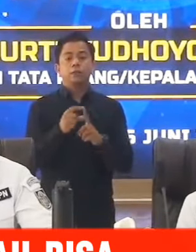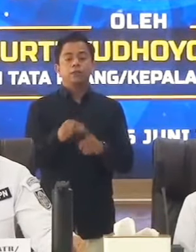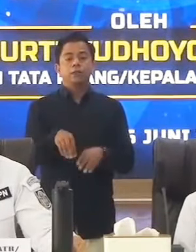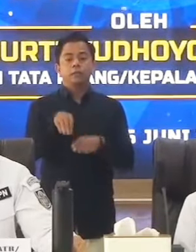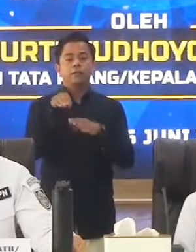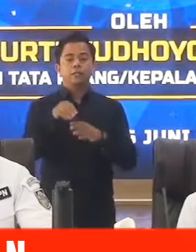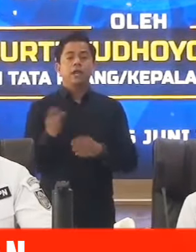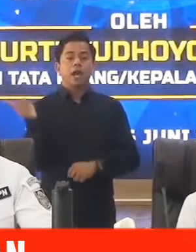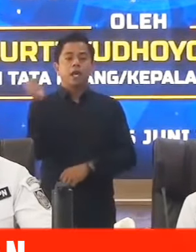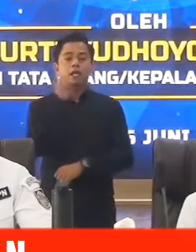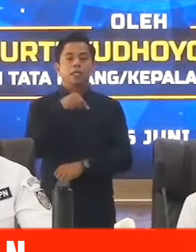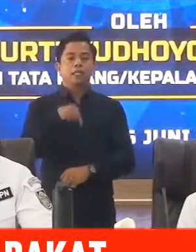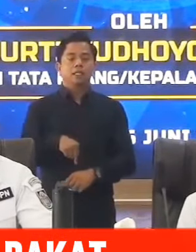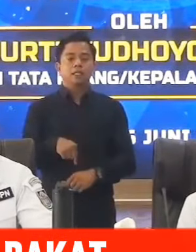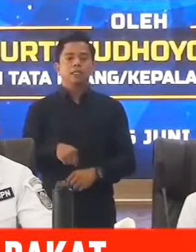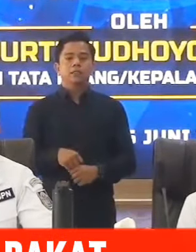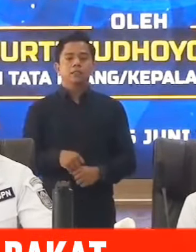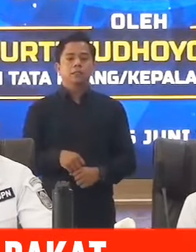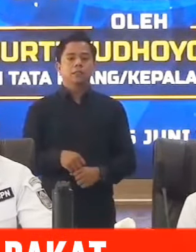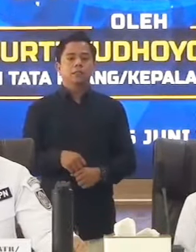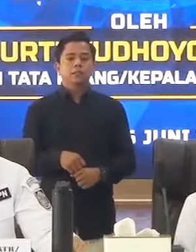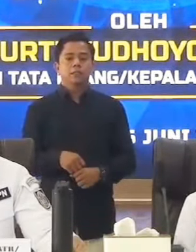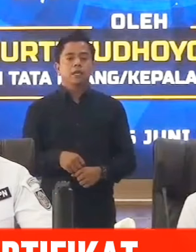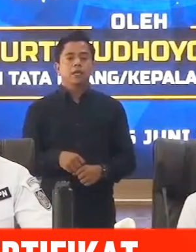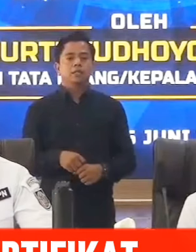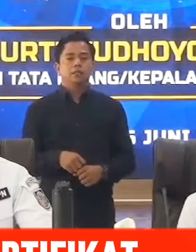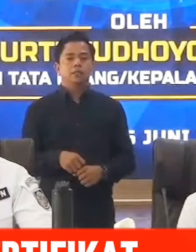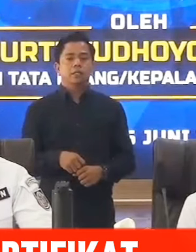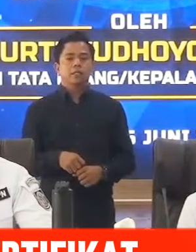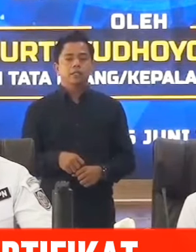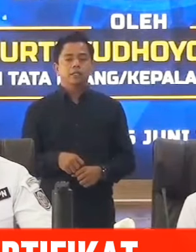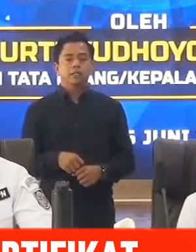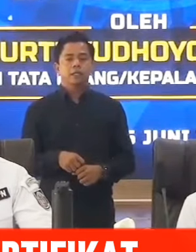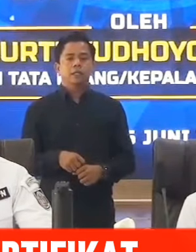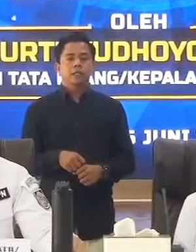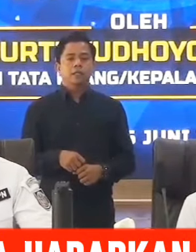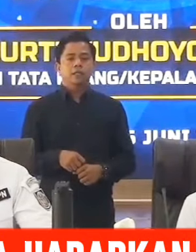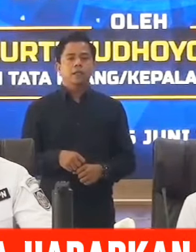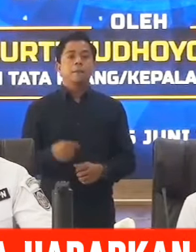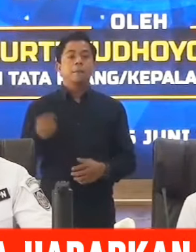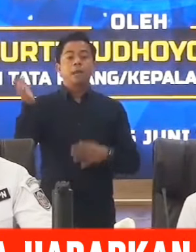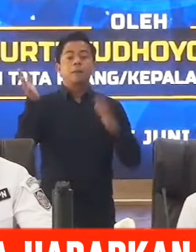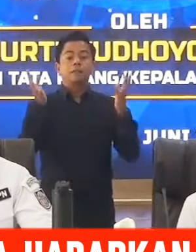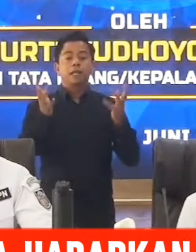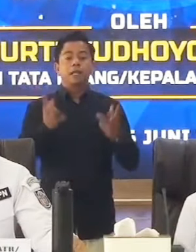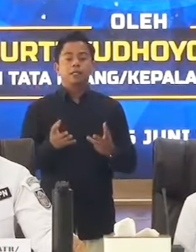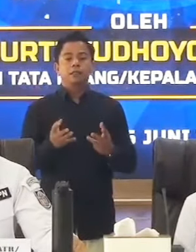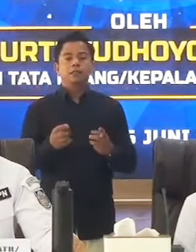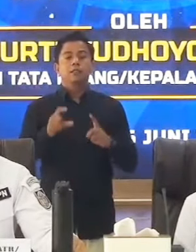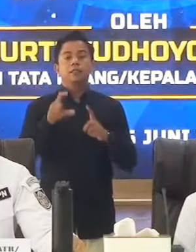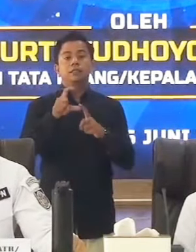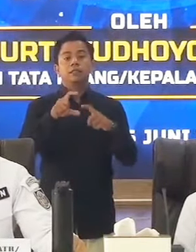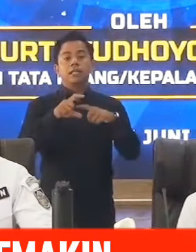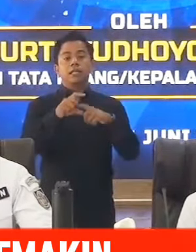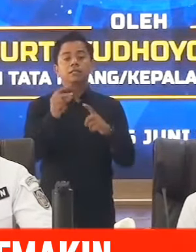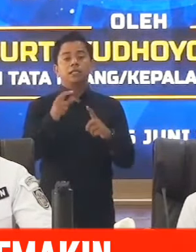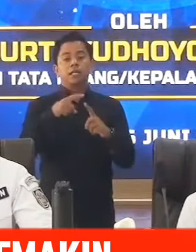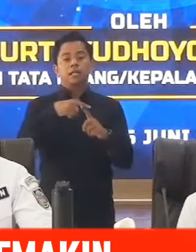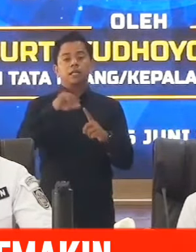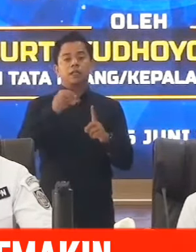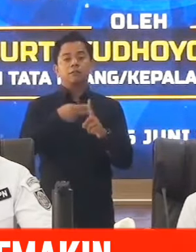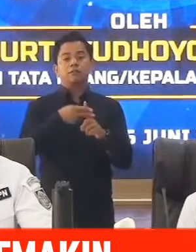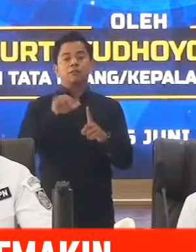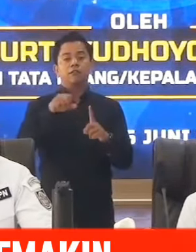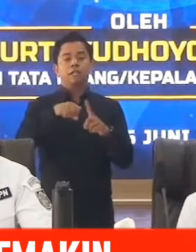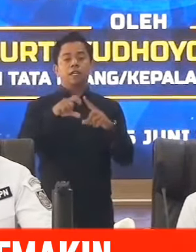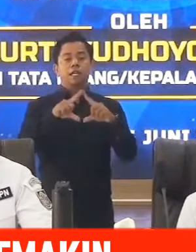bisa menerbitkan melayani masyarakat untuk memiliki sertifikat elektronik yang kita harapkan semakin